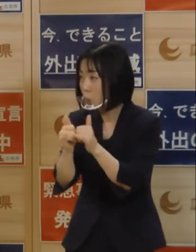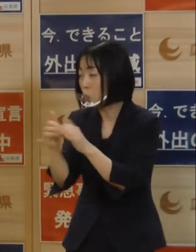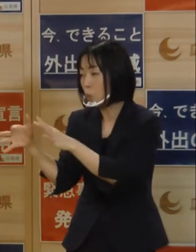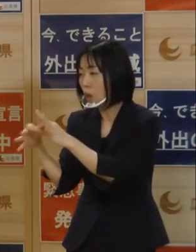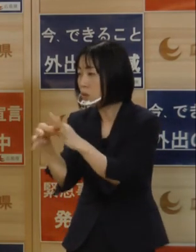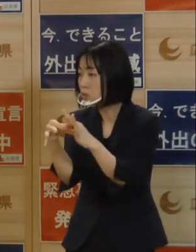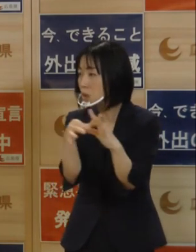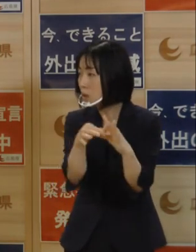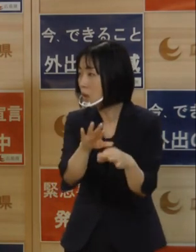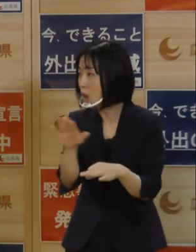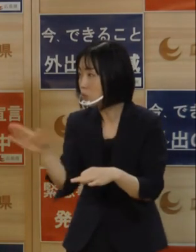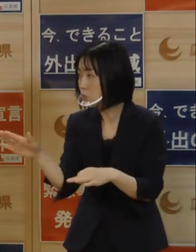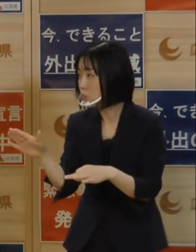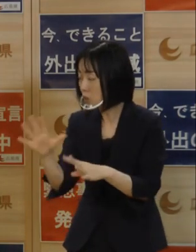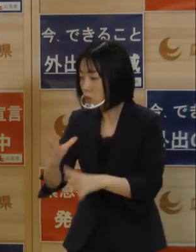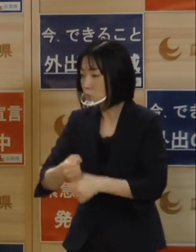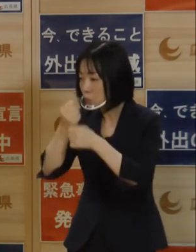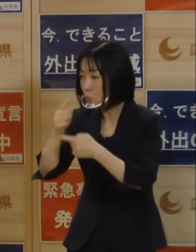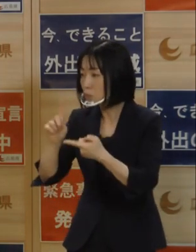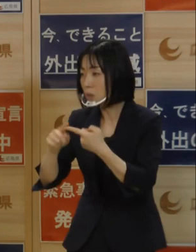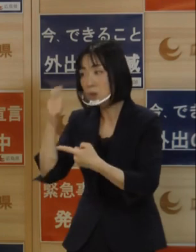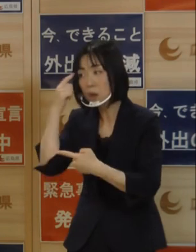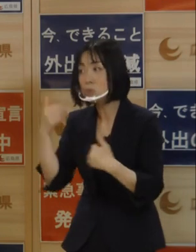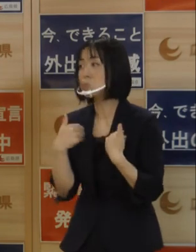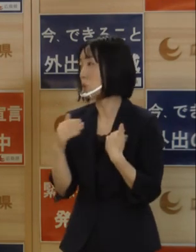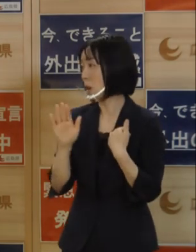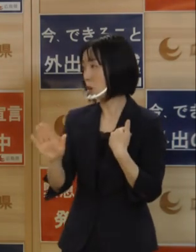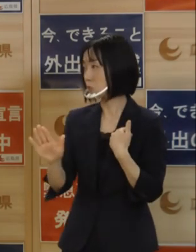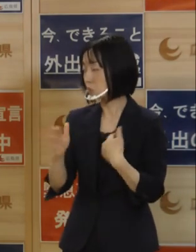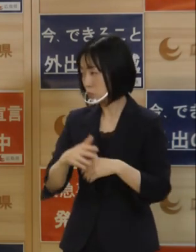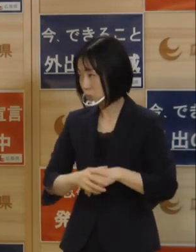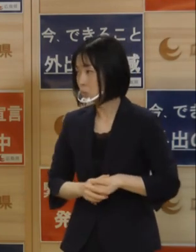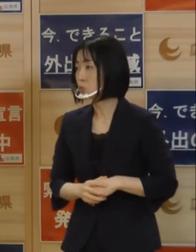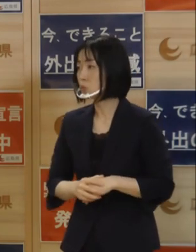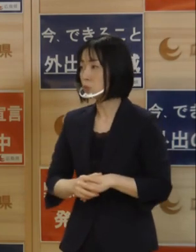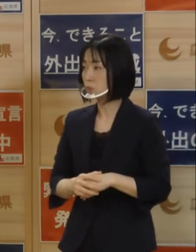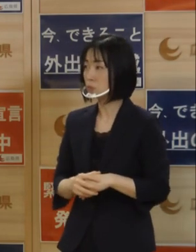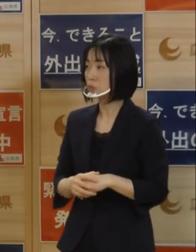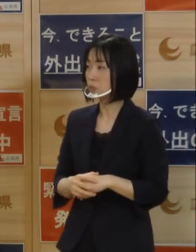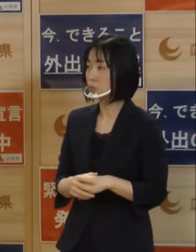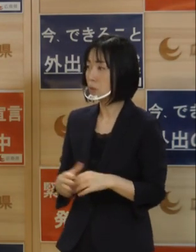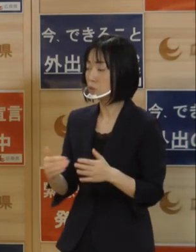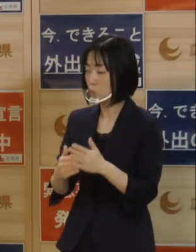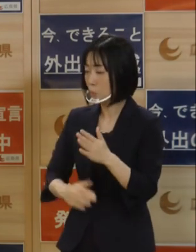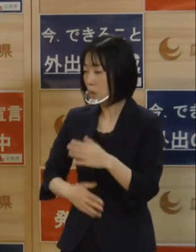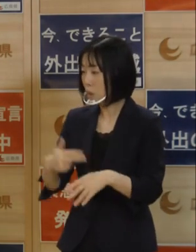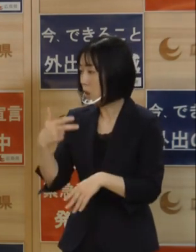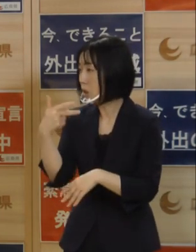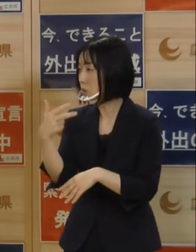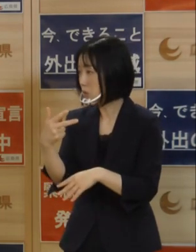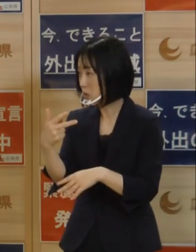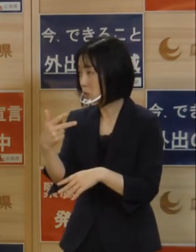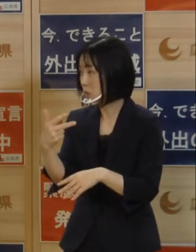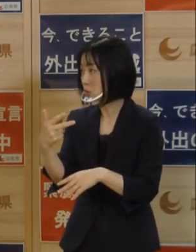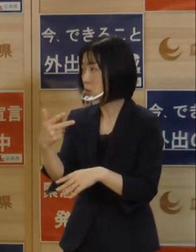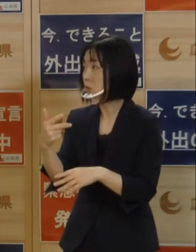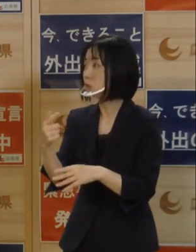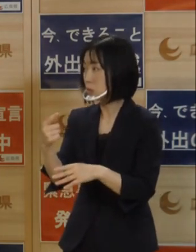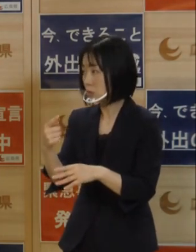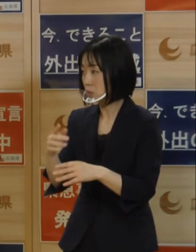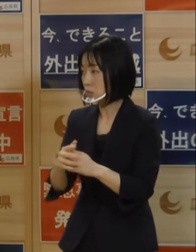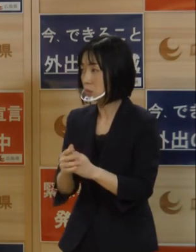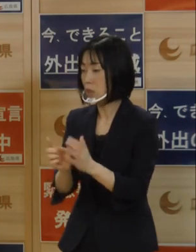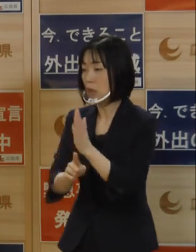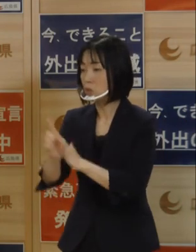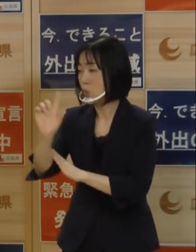ちろん総合的に考える必要があるということです。でそれは昭和市にはそれを代表できませんので、県として代表して入っ